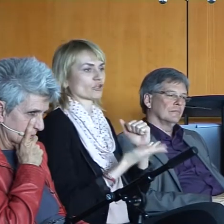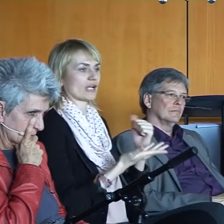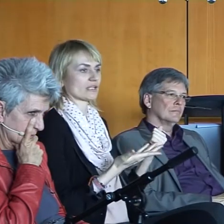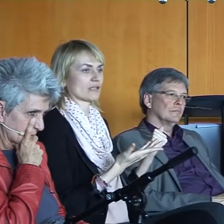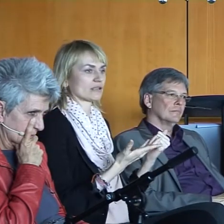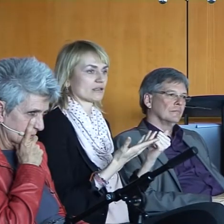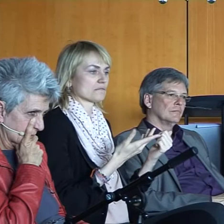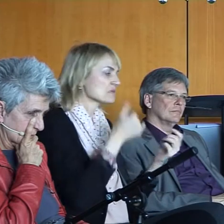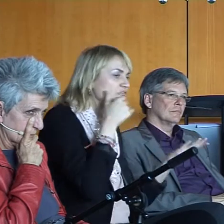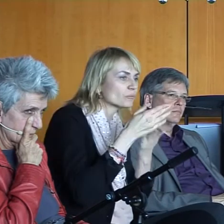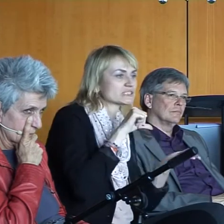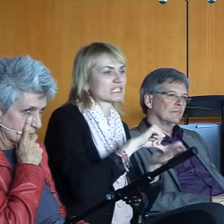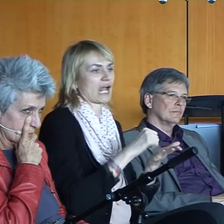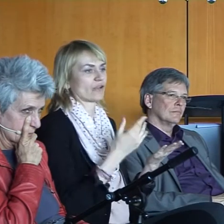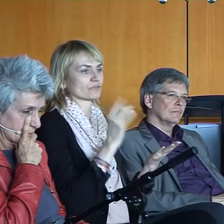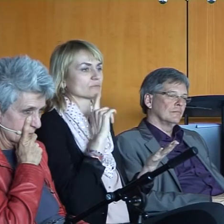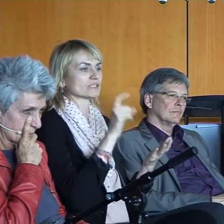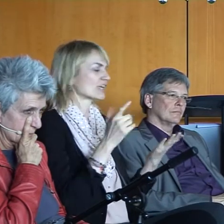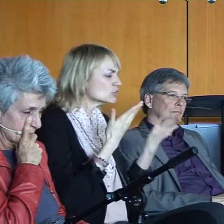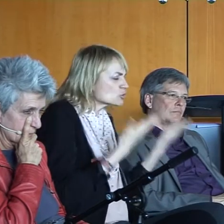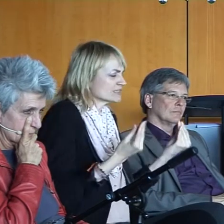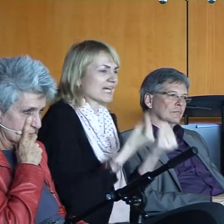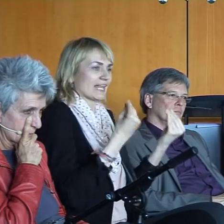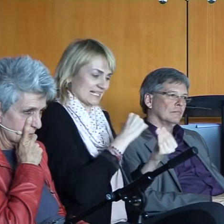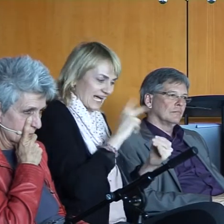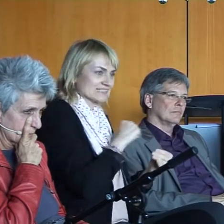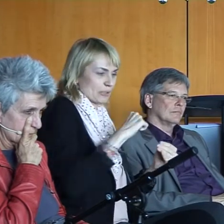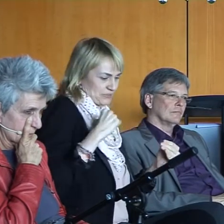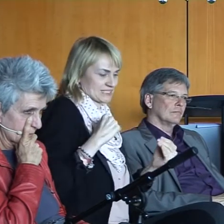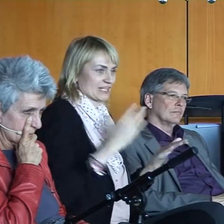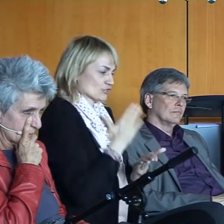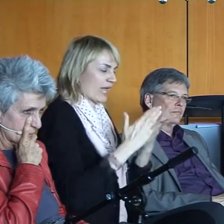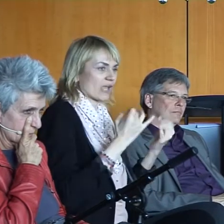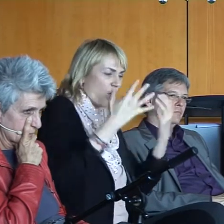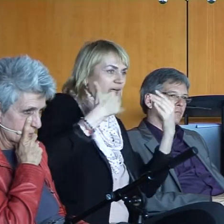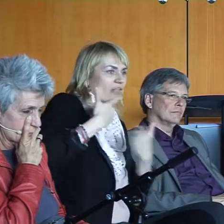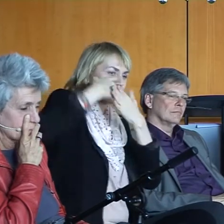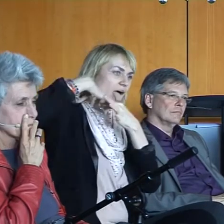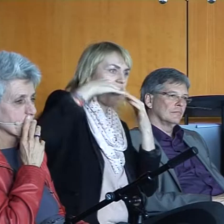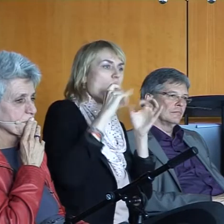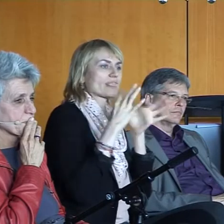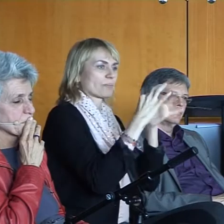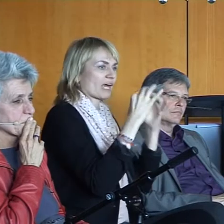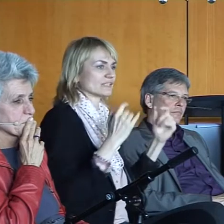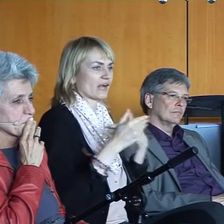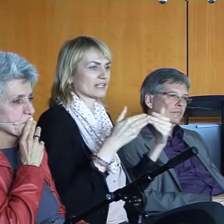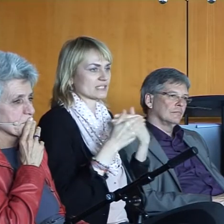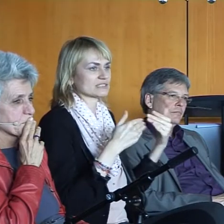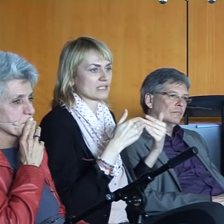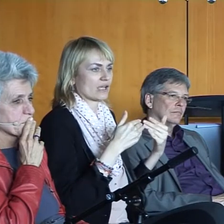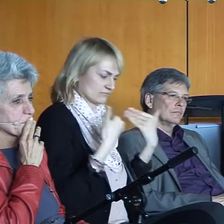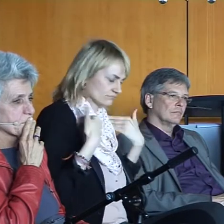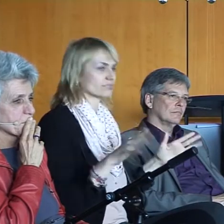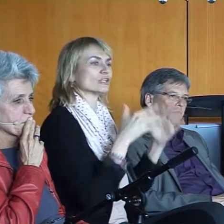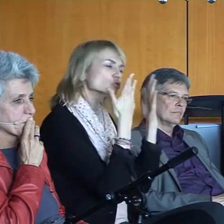entscheiden zu dürfen, wohin eine Person gehen möchte, was sie machen möchte, egal in welchem Bereich. Das heißt, ich kann ohne der Hilfe